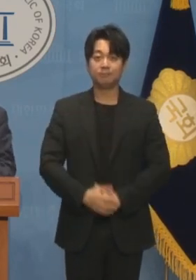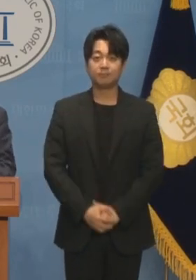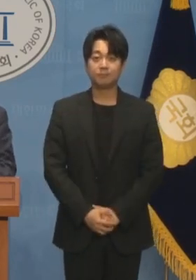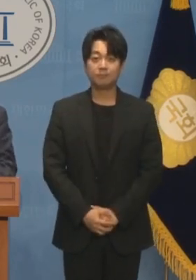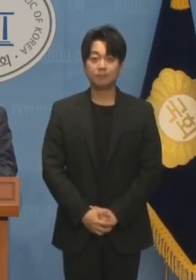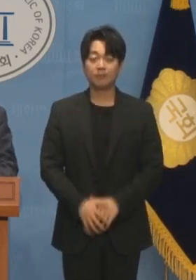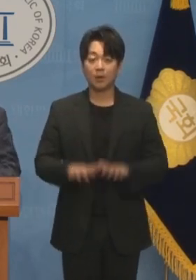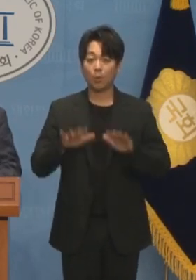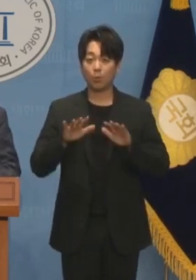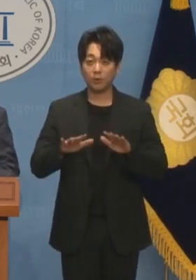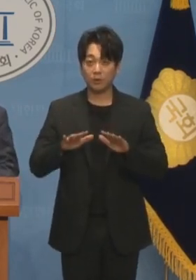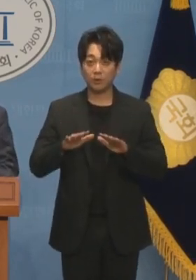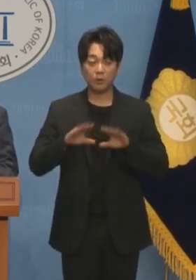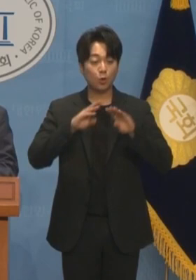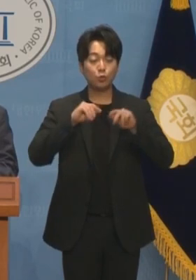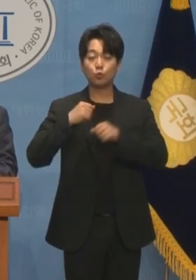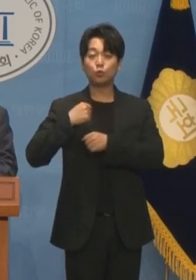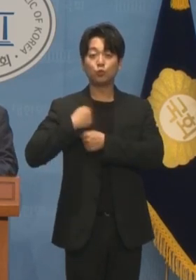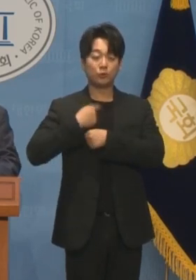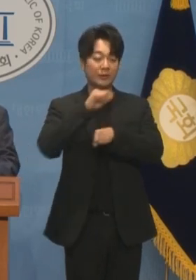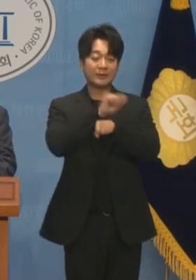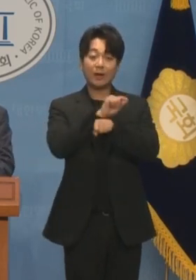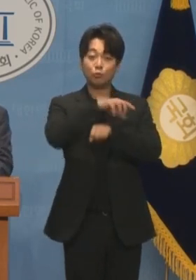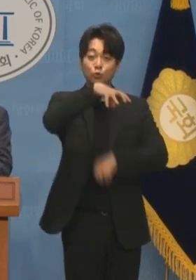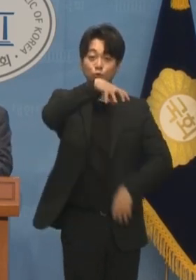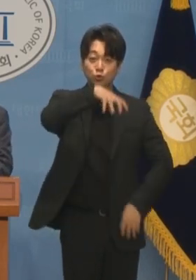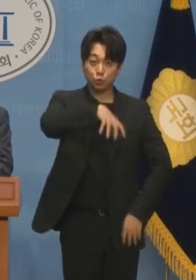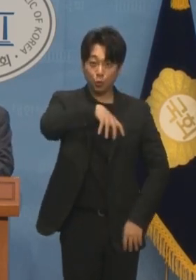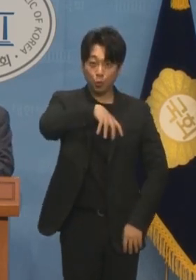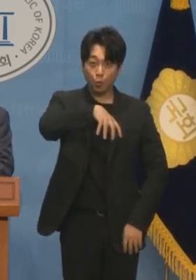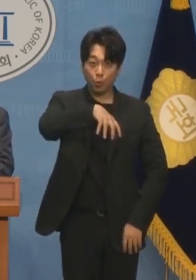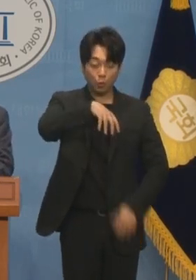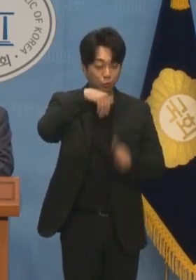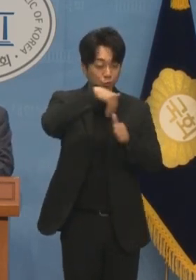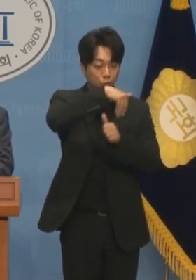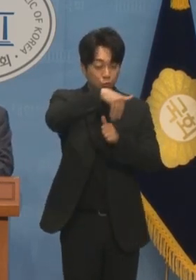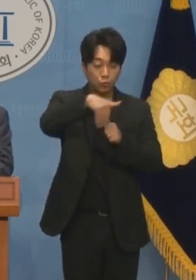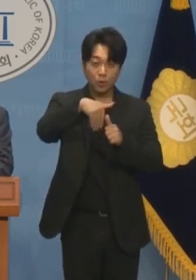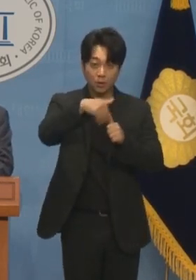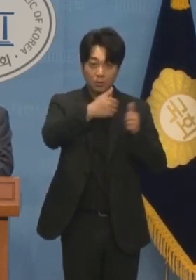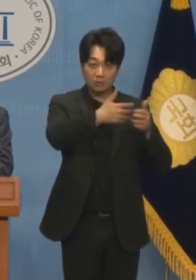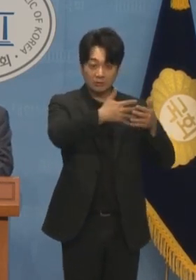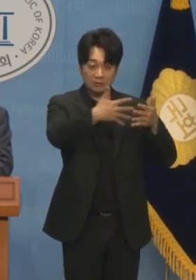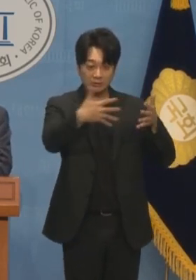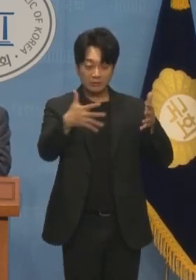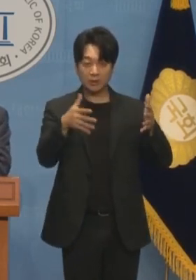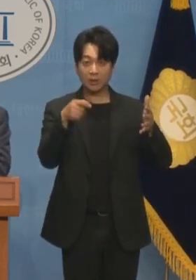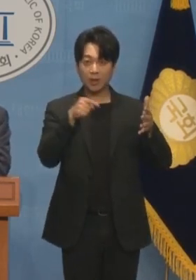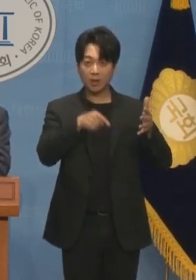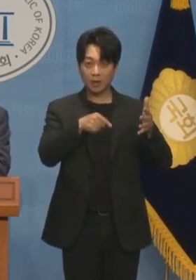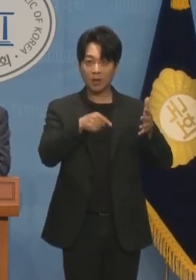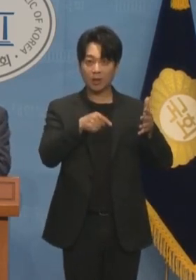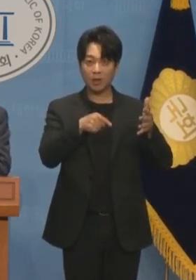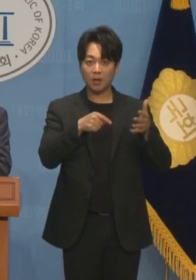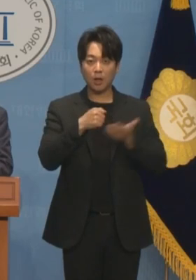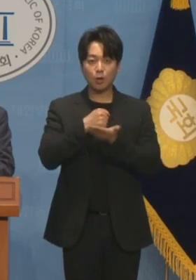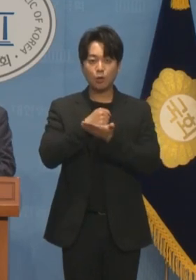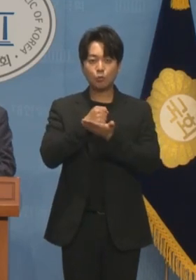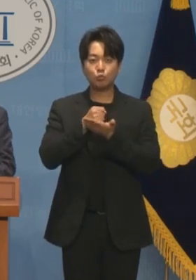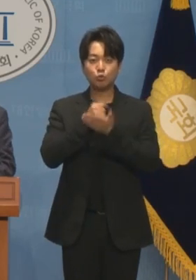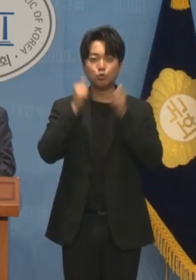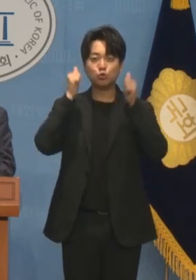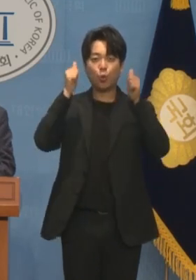오늘은 육군 서울사무소 울타리 둔덕에 사이비 무속인으로부터 자문을